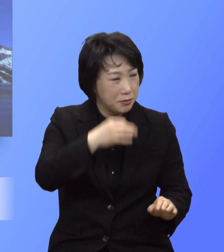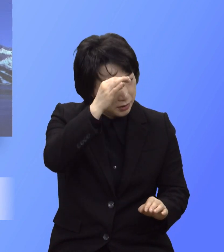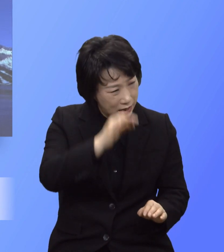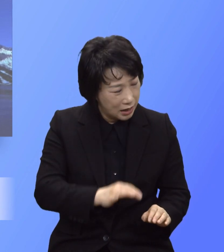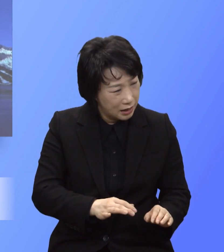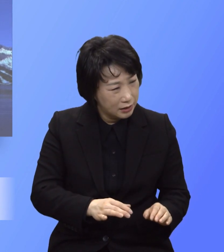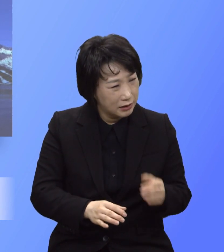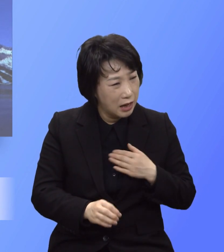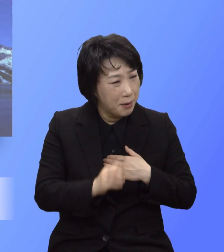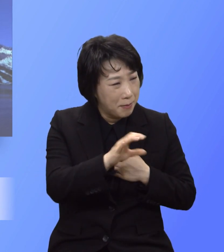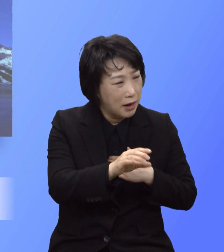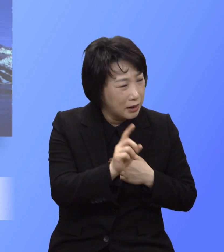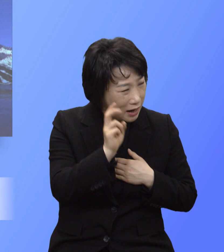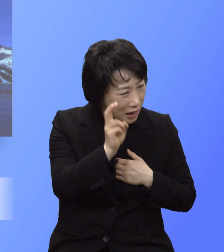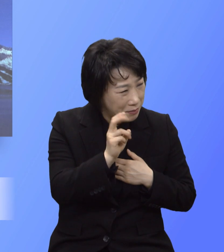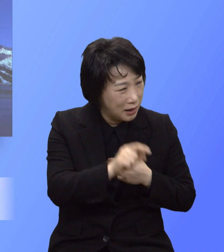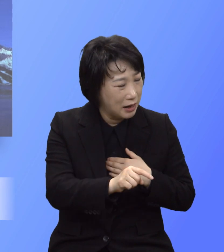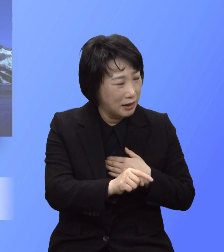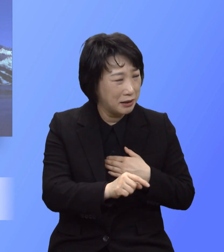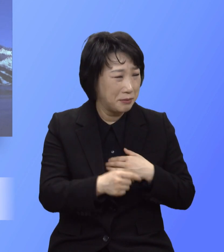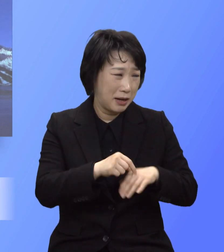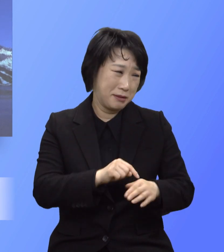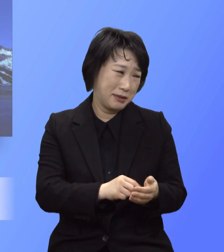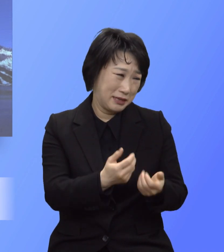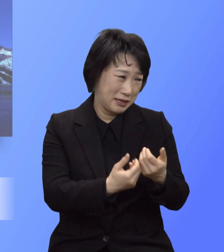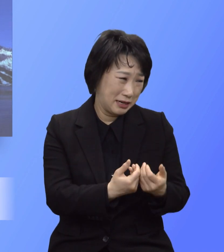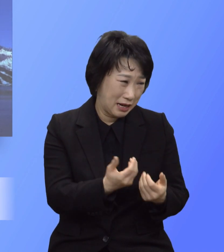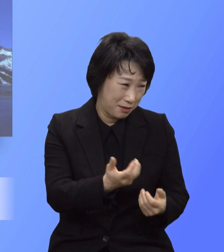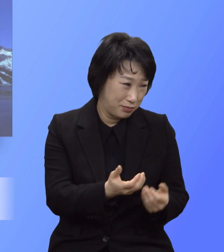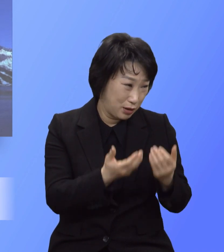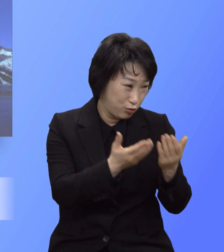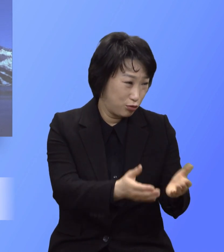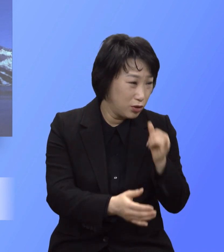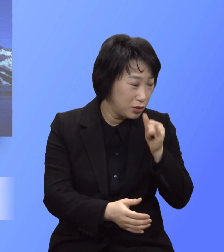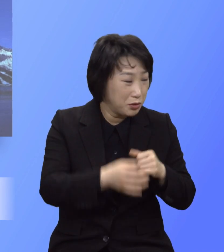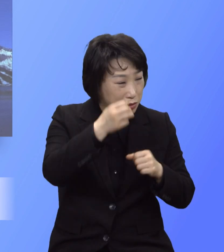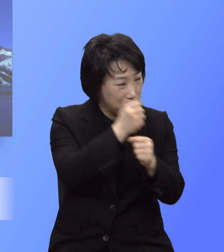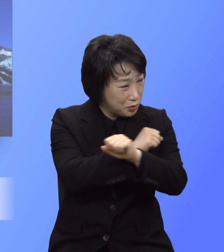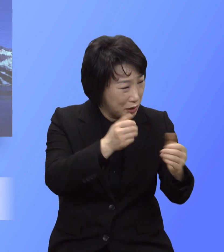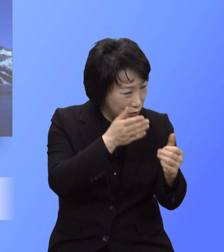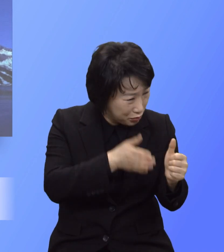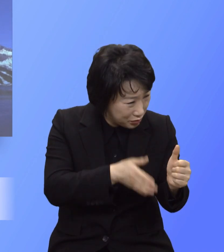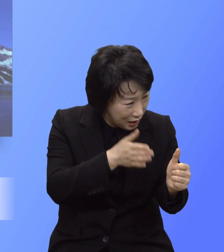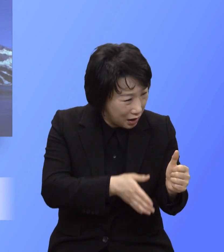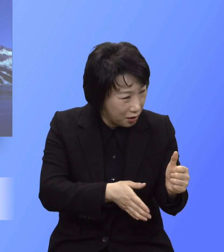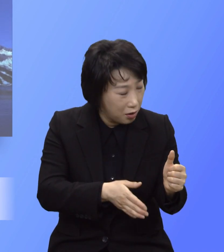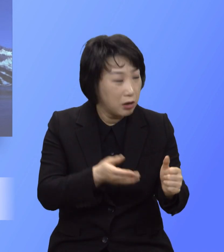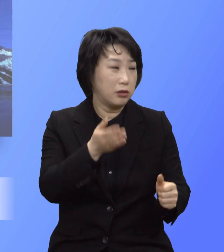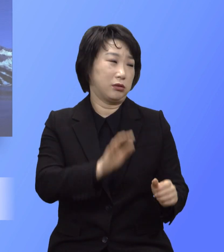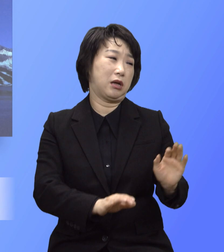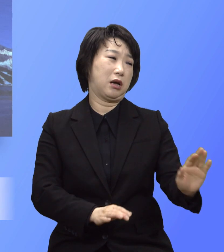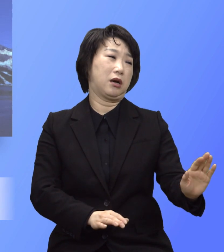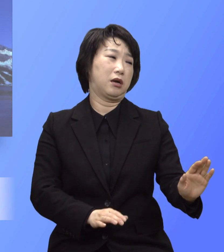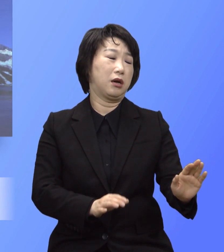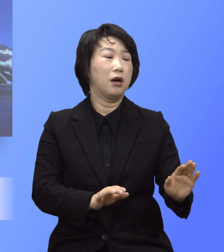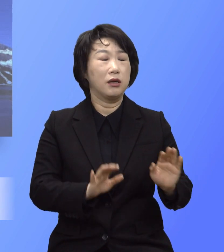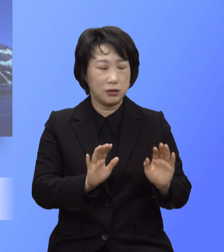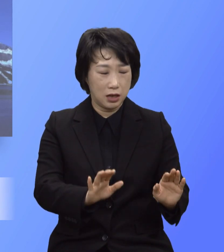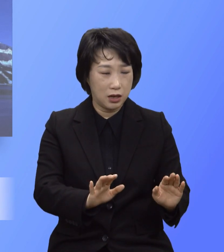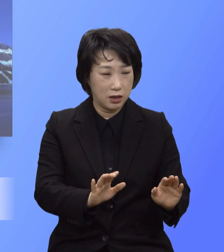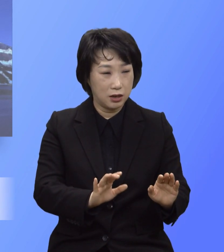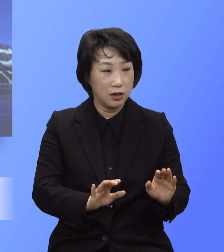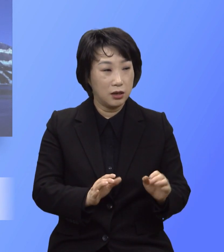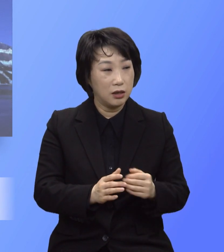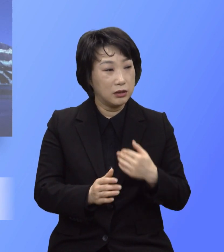내 언어가 아마 마음을 아프게 한 거 있으면 용서하십시오. 그러나 저기